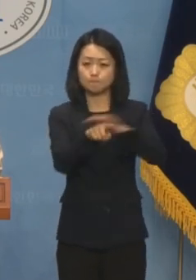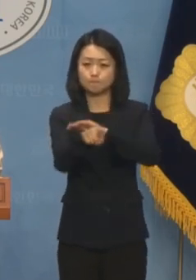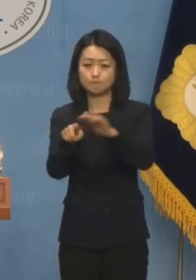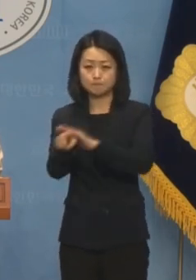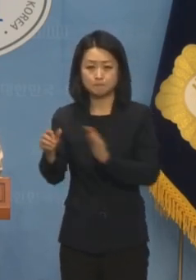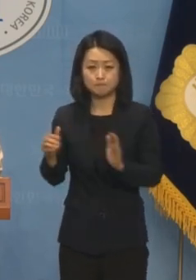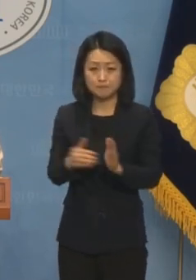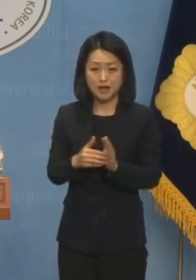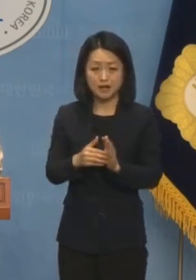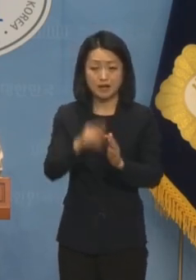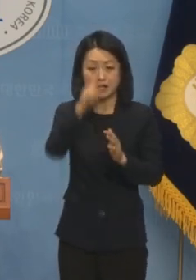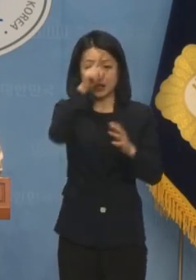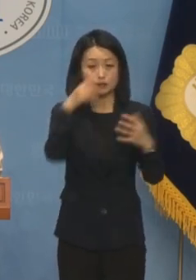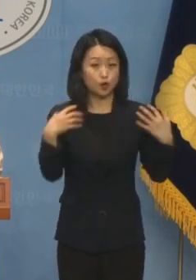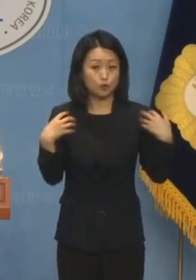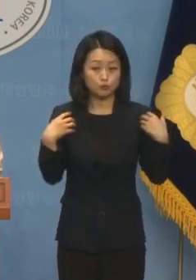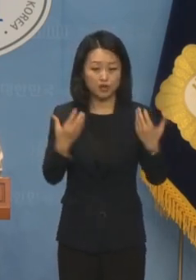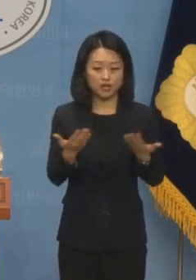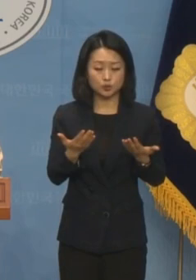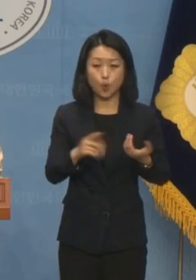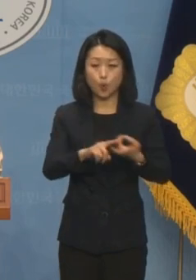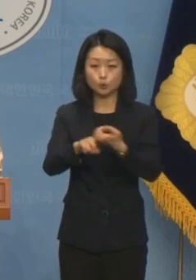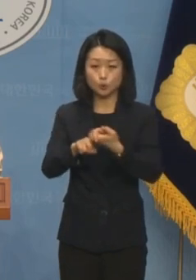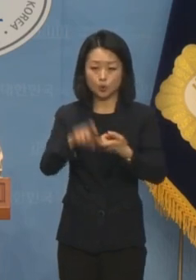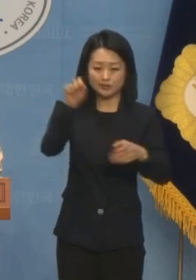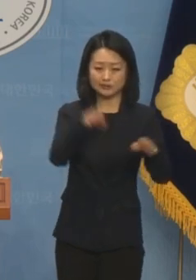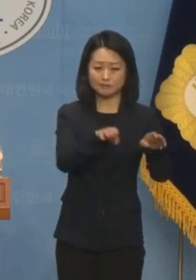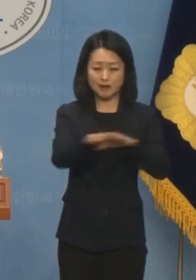정부의 명백한 노조 탄압입니다.